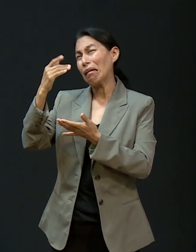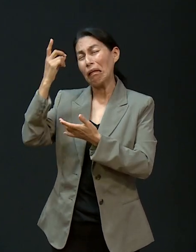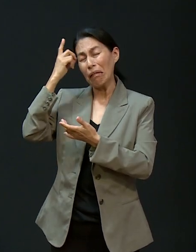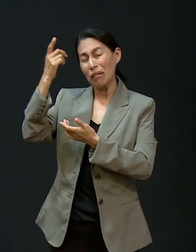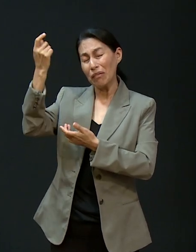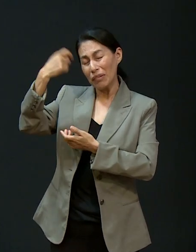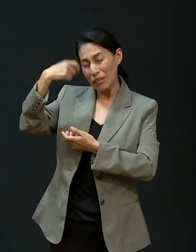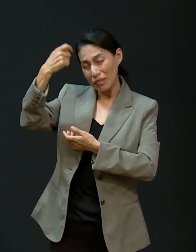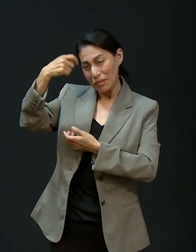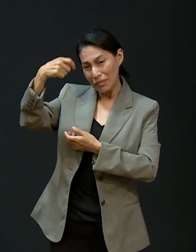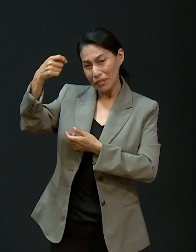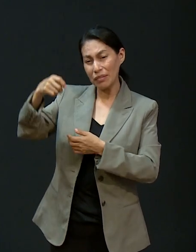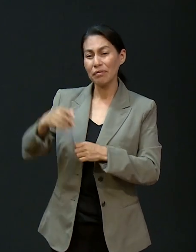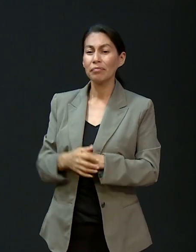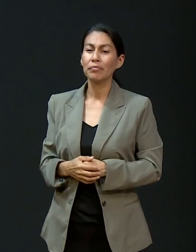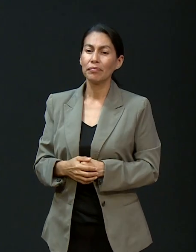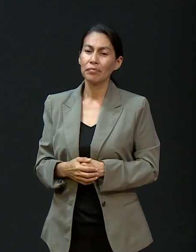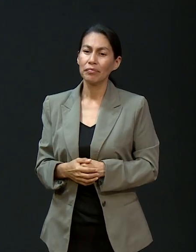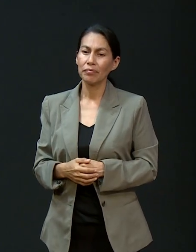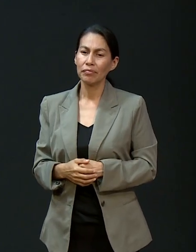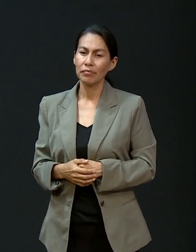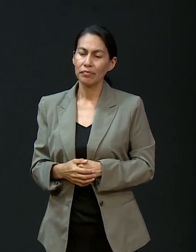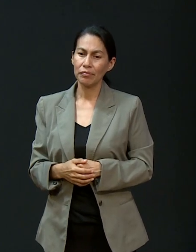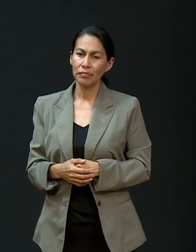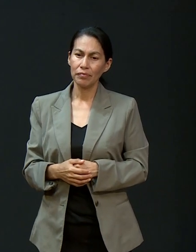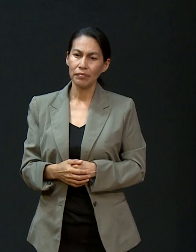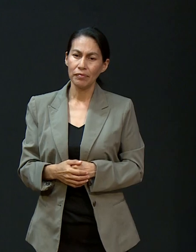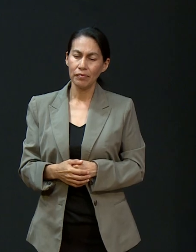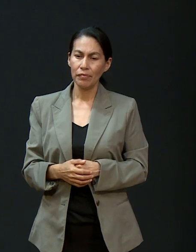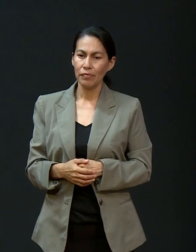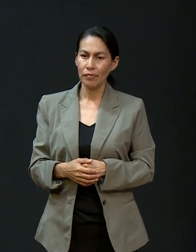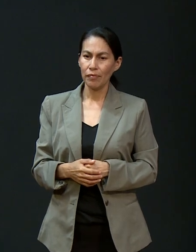agradecemos por las bendiciones. Amén.